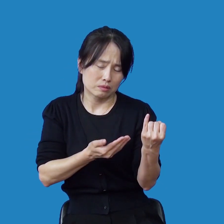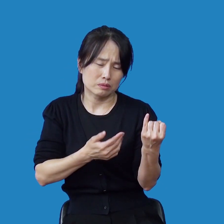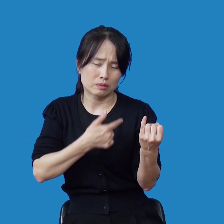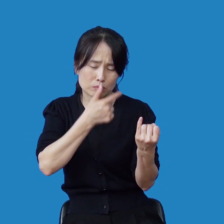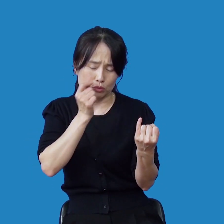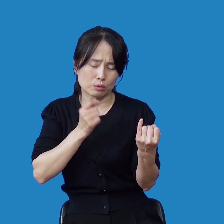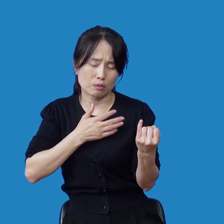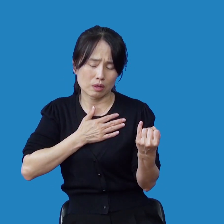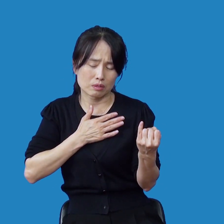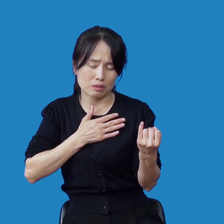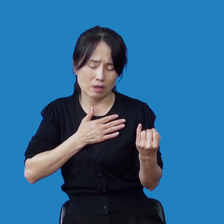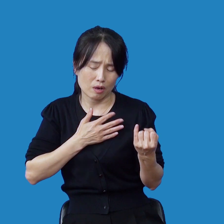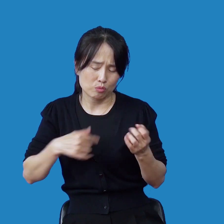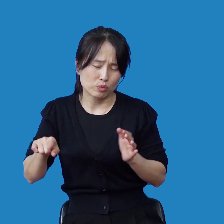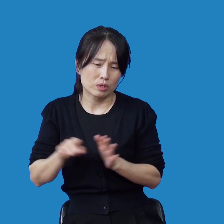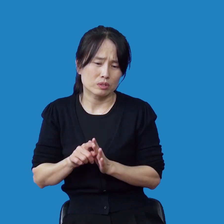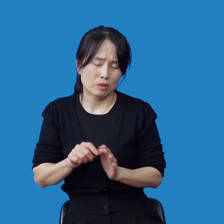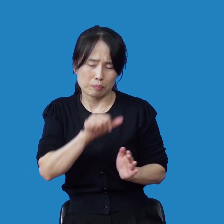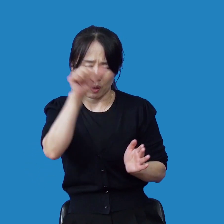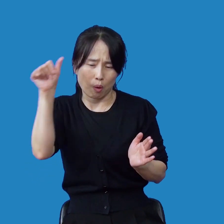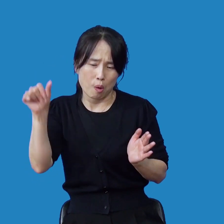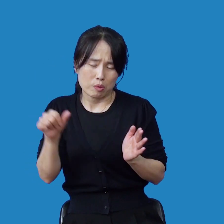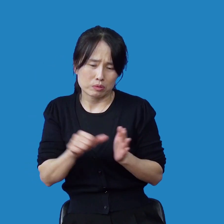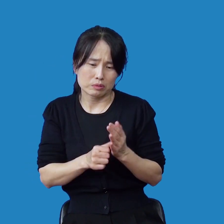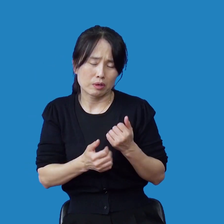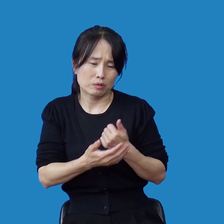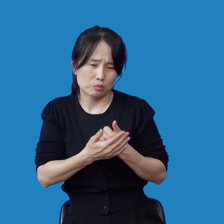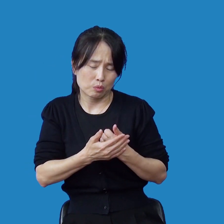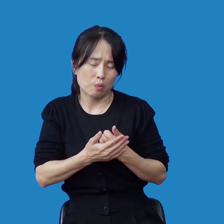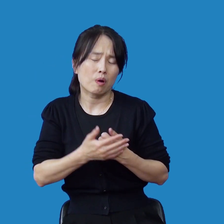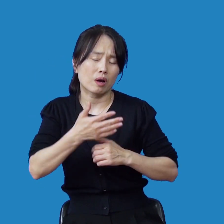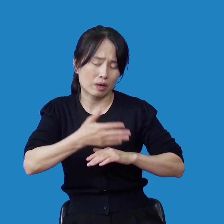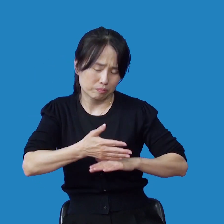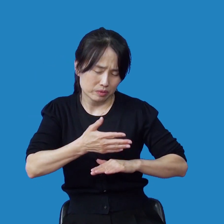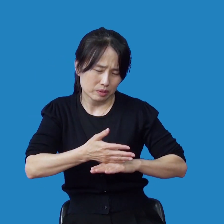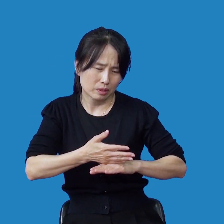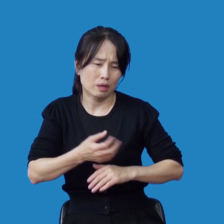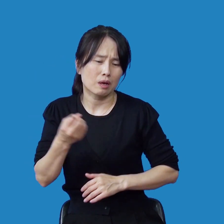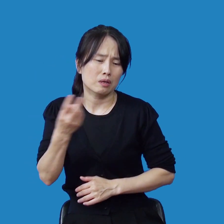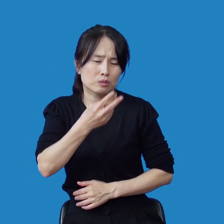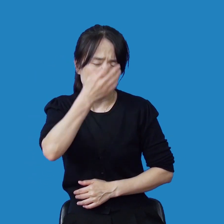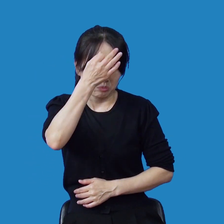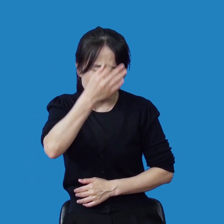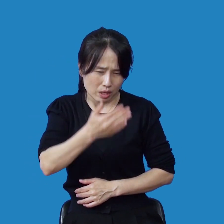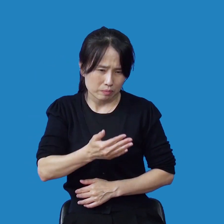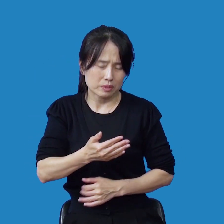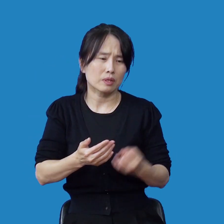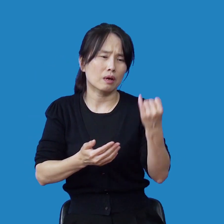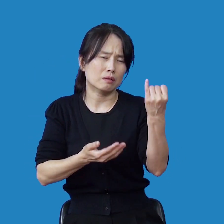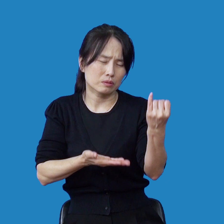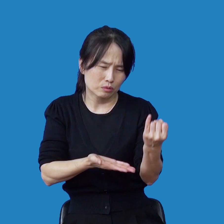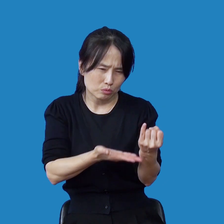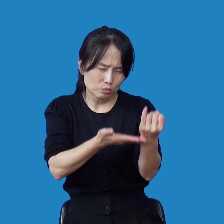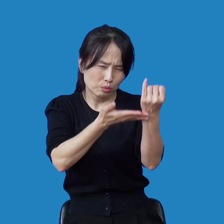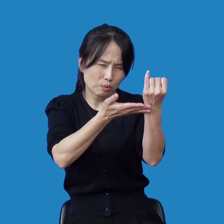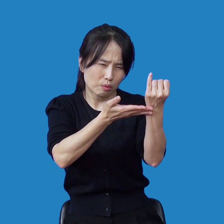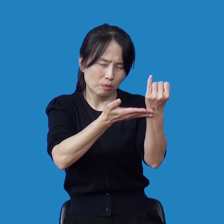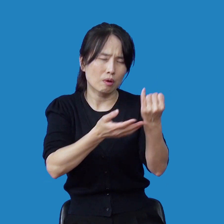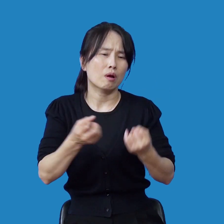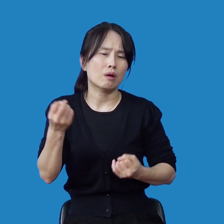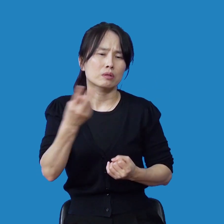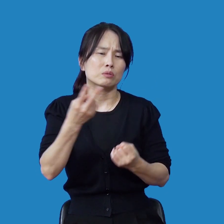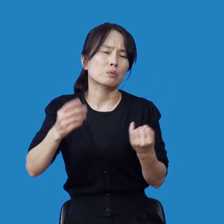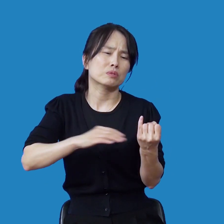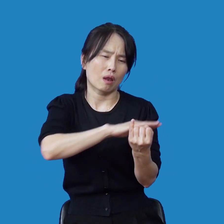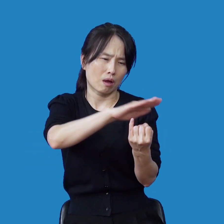남편을 위해 평생을 살아주신 것 감사합니다. 그리고 미안합니다. 당신을 존경합니다. 그리고